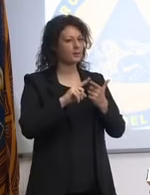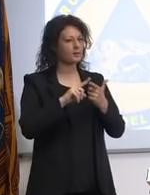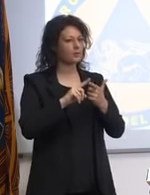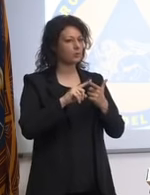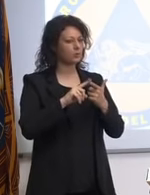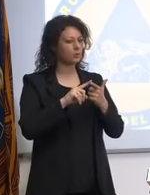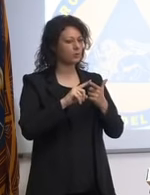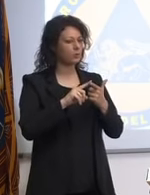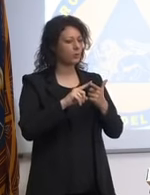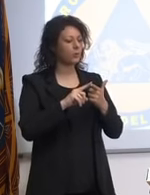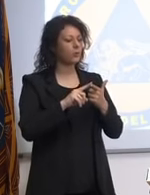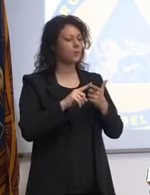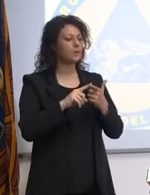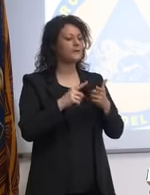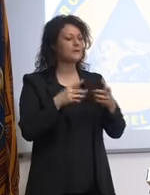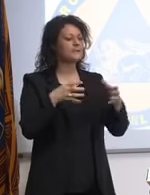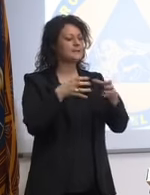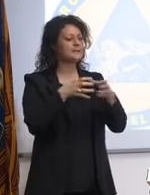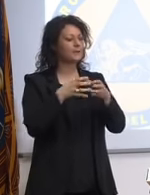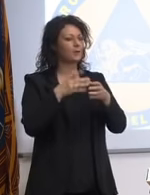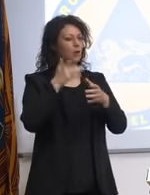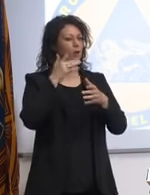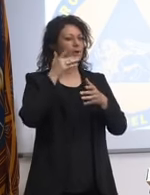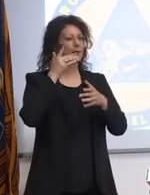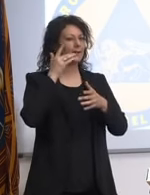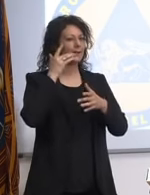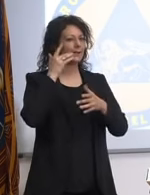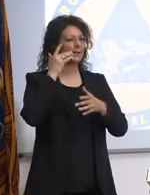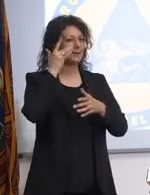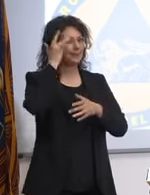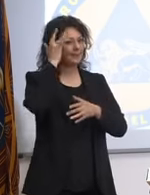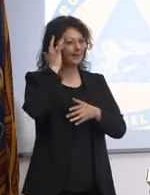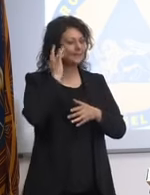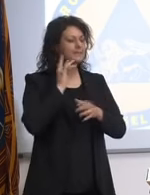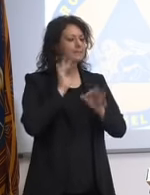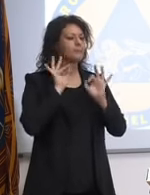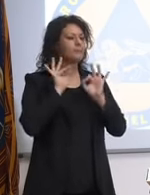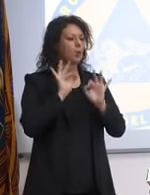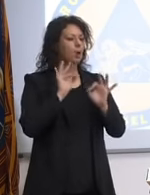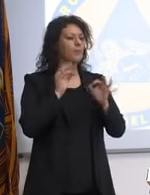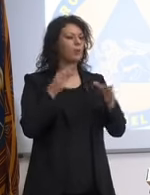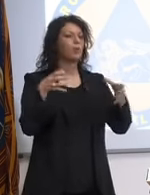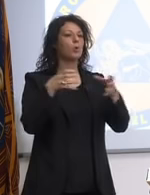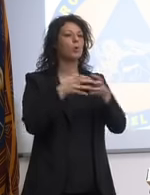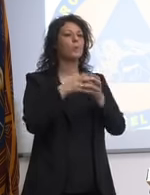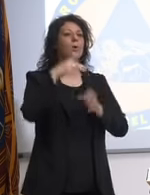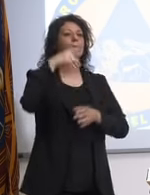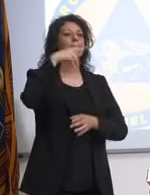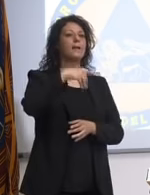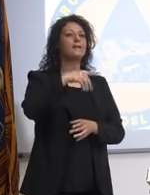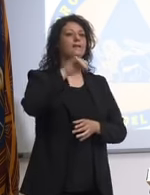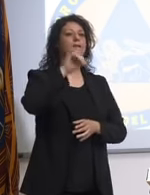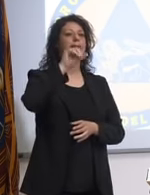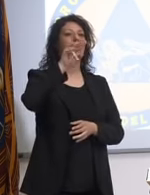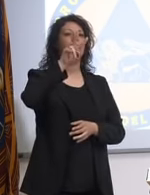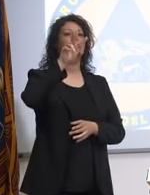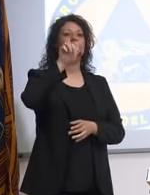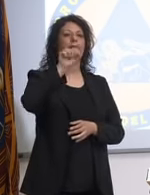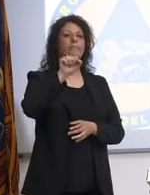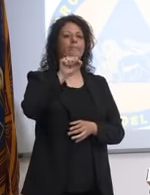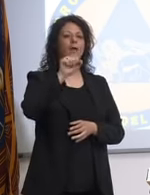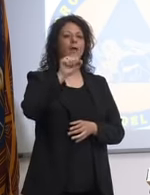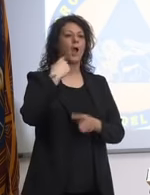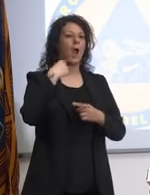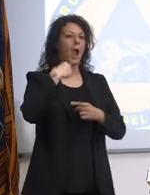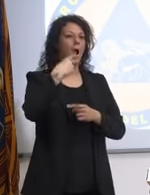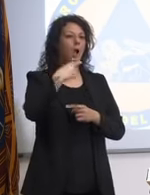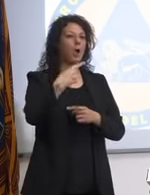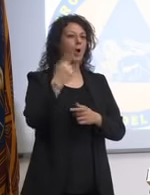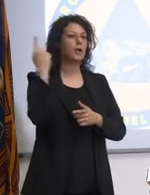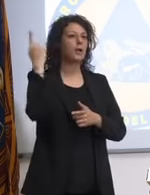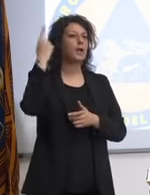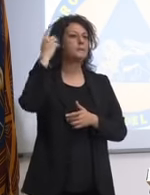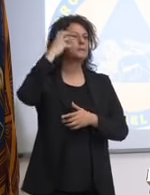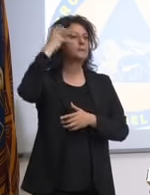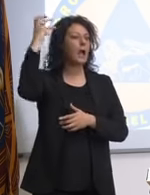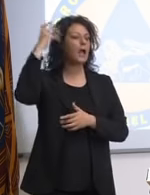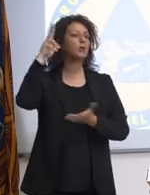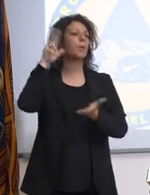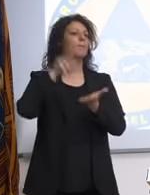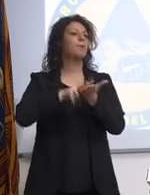a marzo, aprile, maggio, parlo delle partite IVA, ancora le promesse dello Stato degli aiuti, ma questi